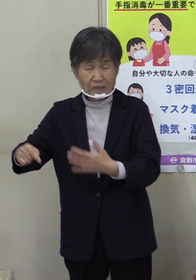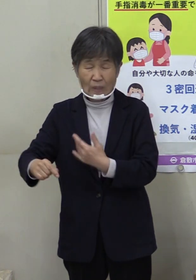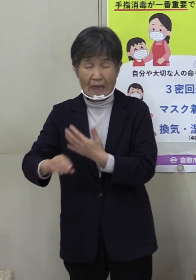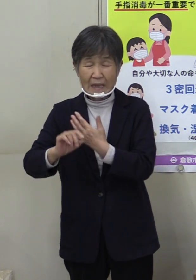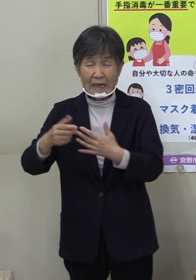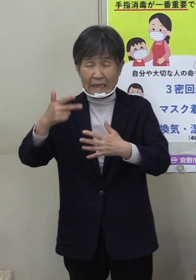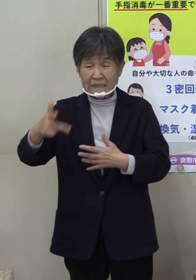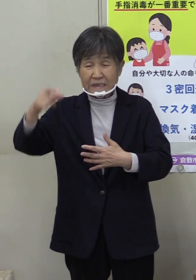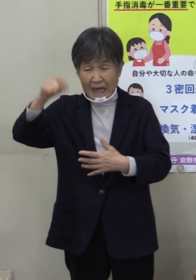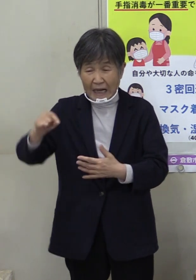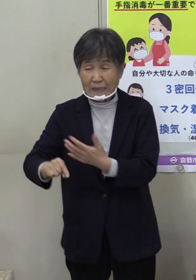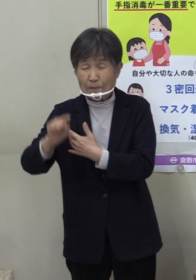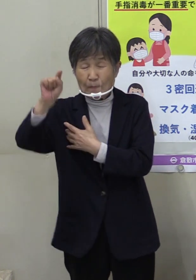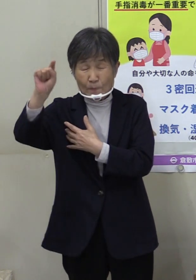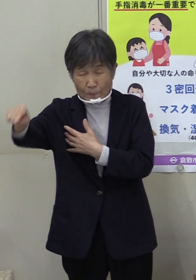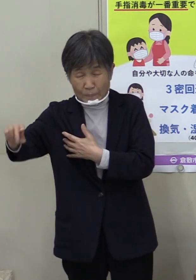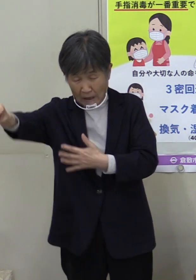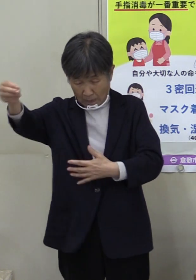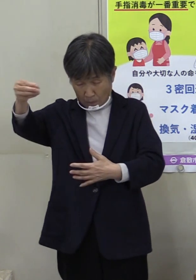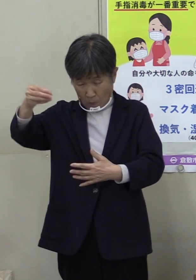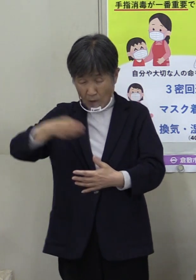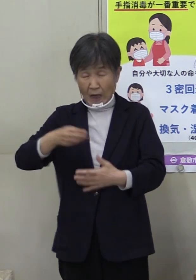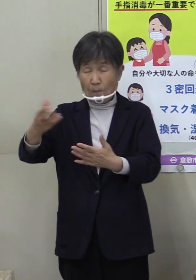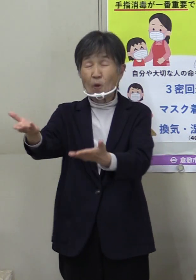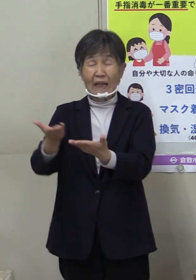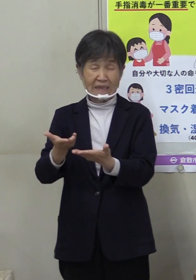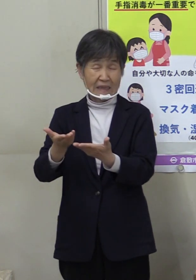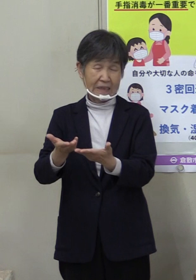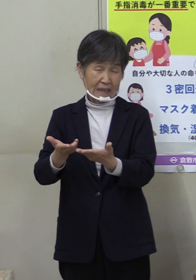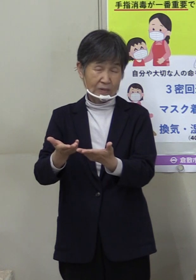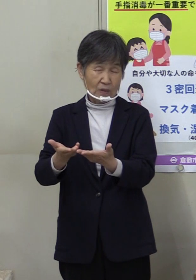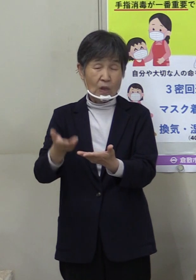ども、そこの大元を